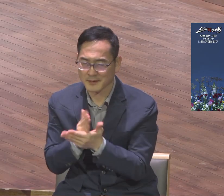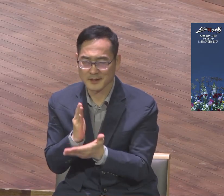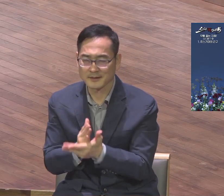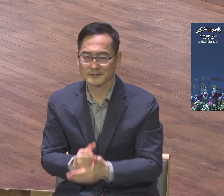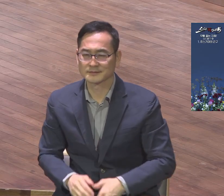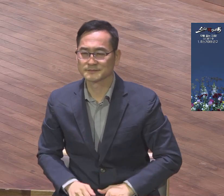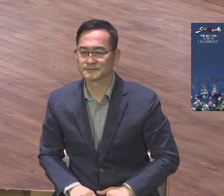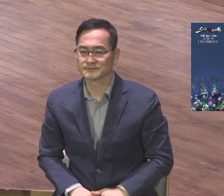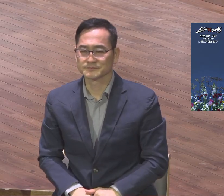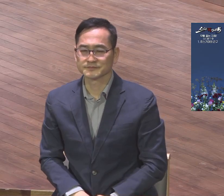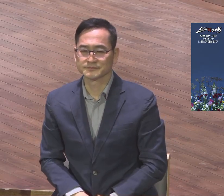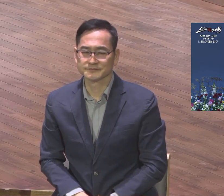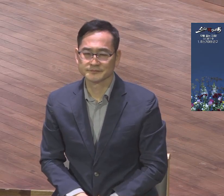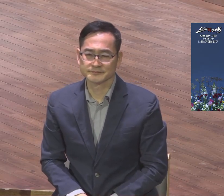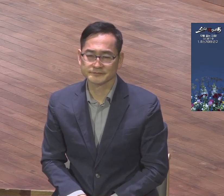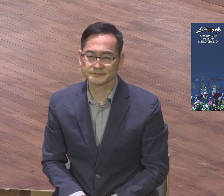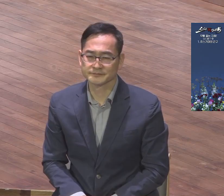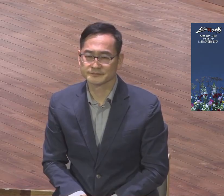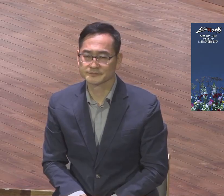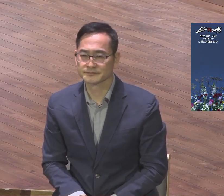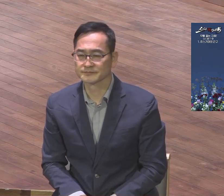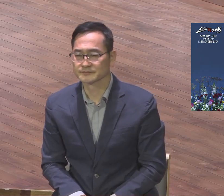악화됩니다. 해결이 아니라.